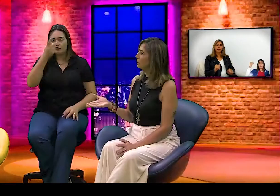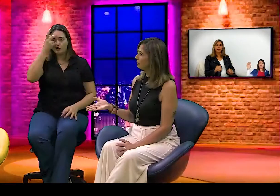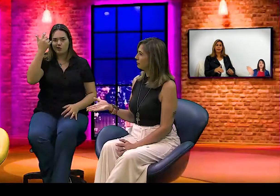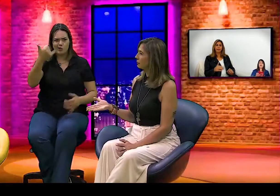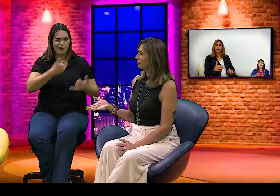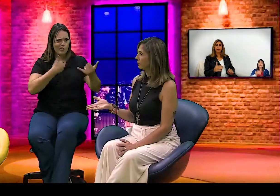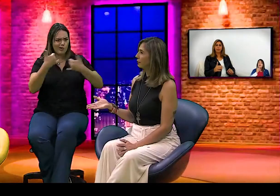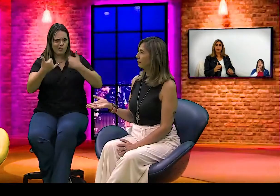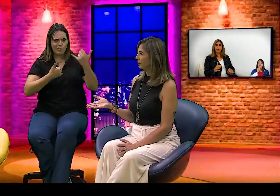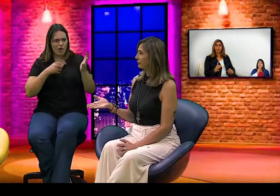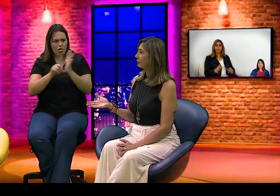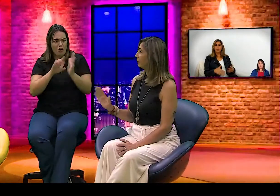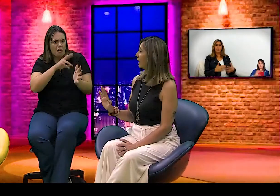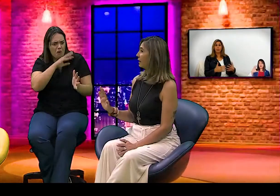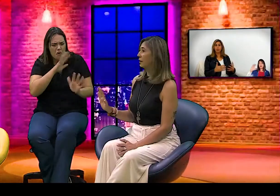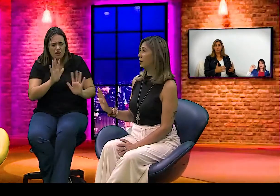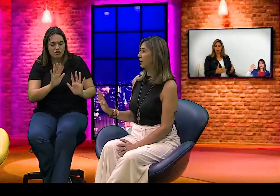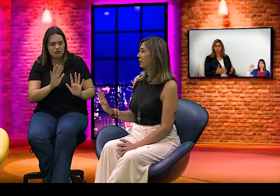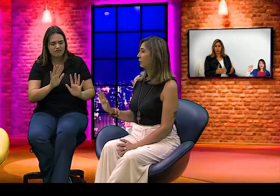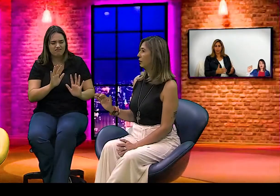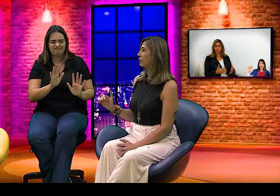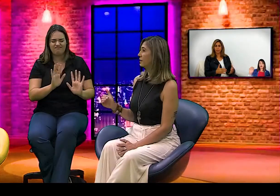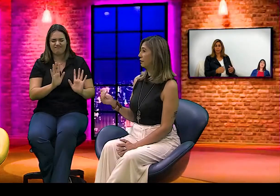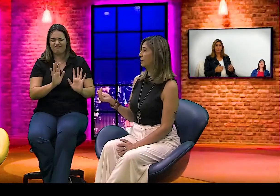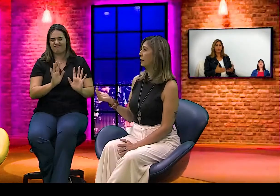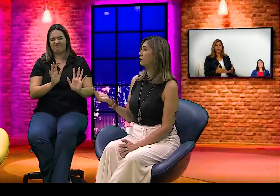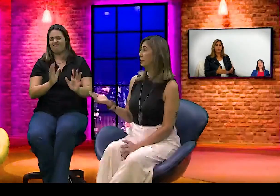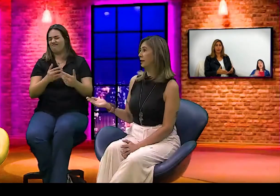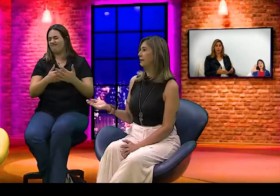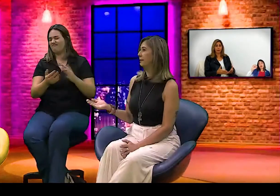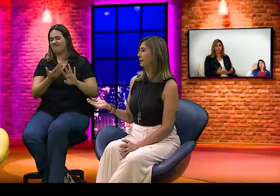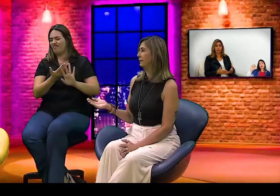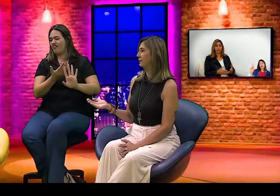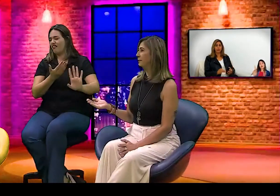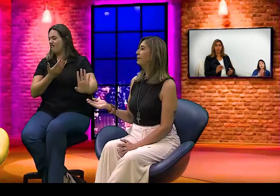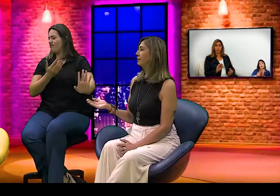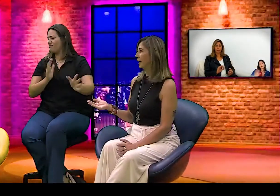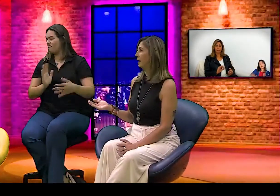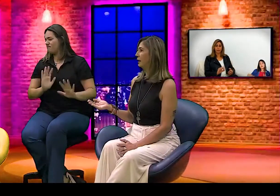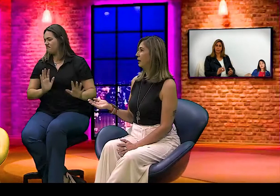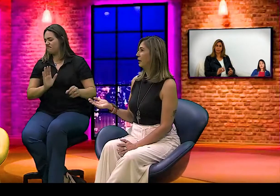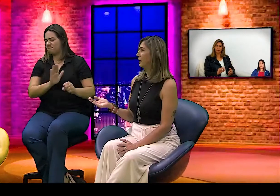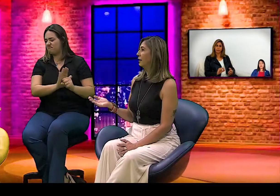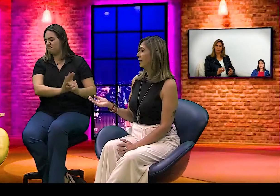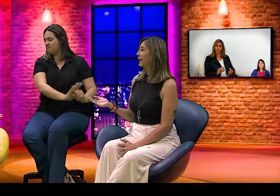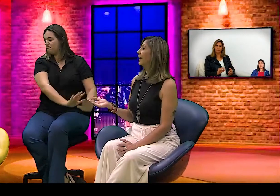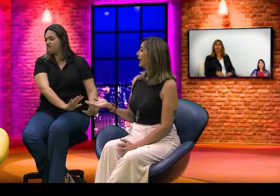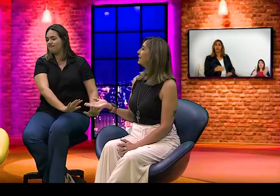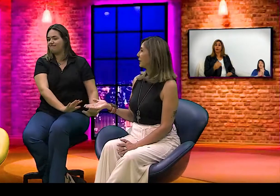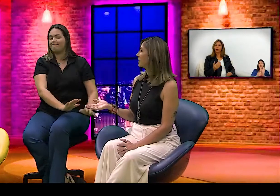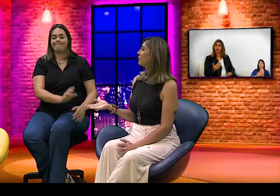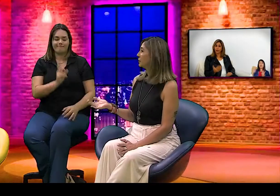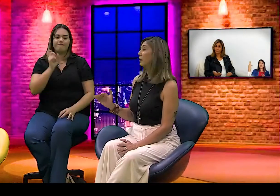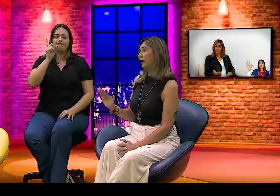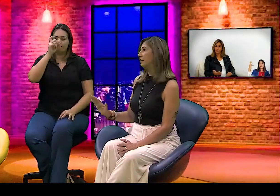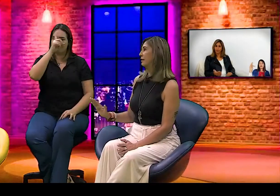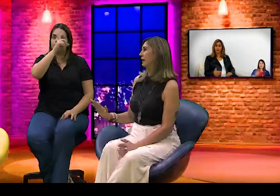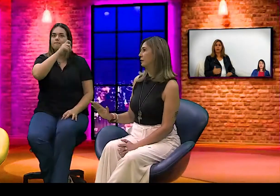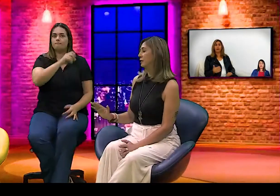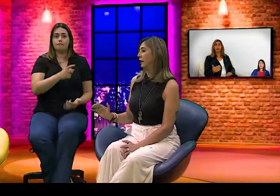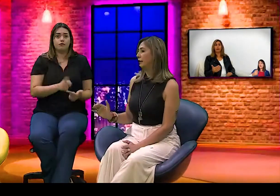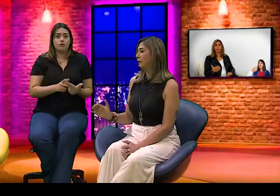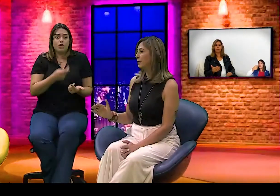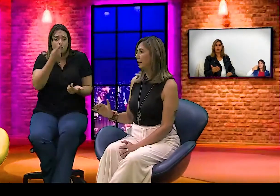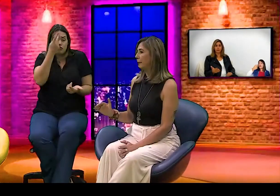substância é ruim. Ela vai achar que não, então ela vai se afastar de você. Né? Esse que é o mais difícil, Esse que é o mais difícil, ela vai se